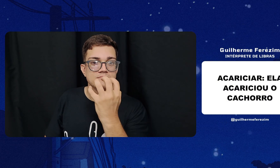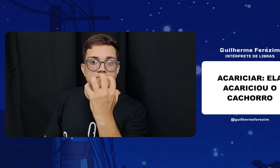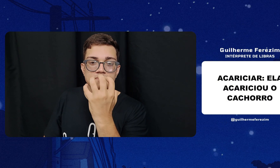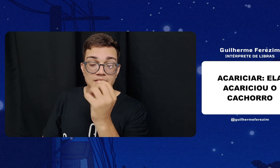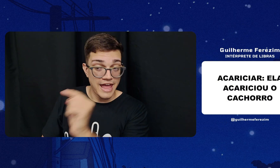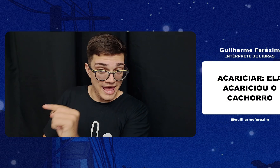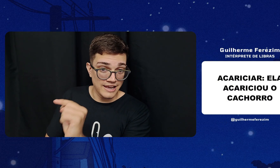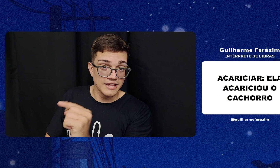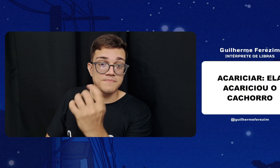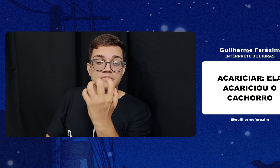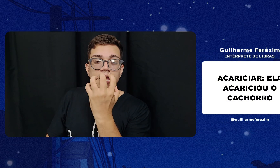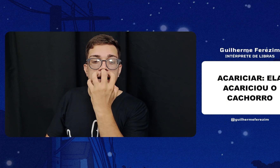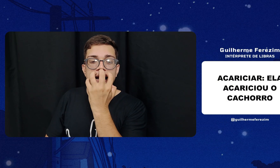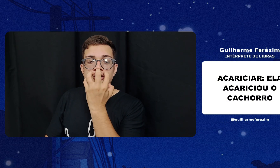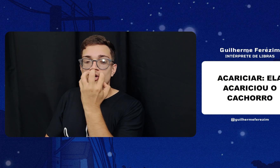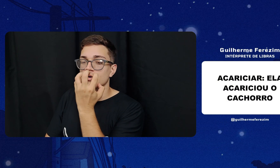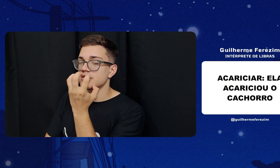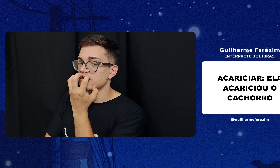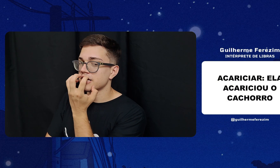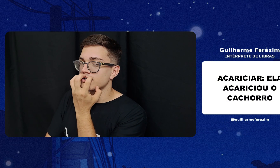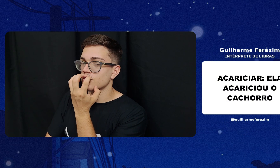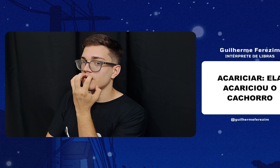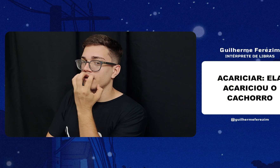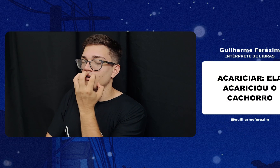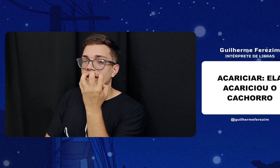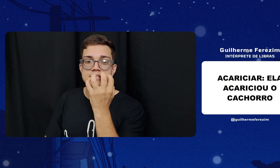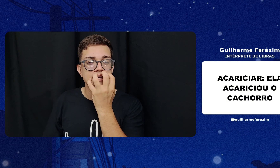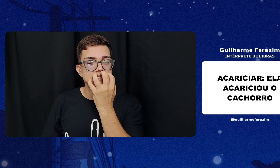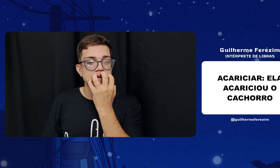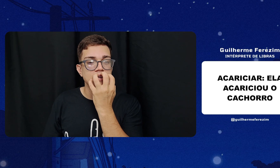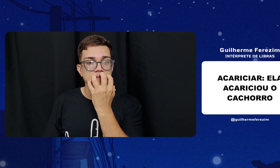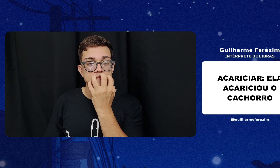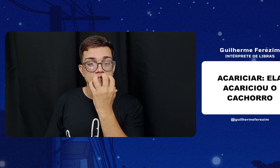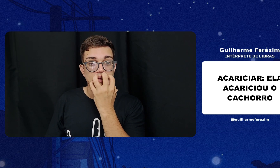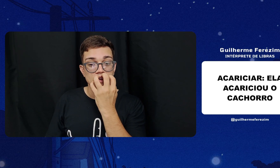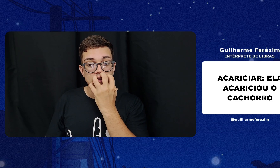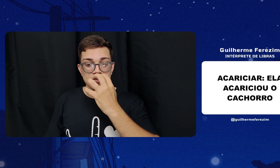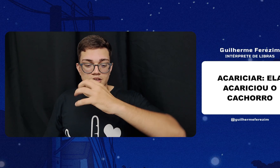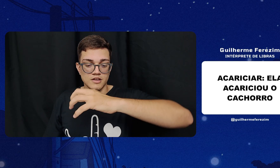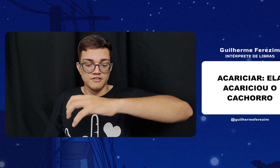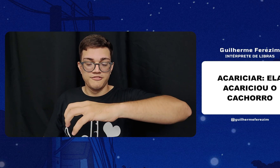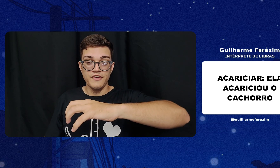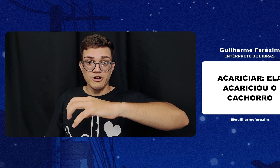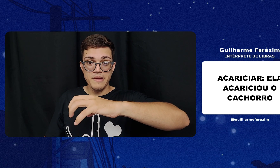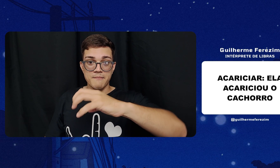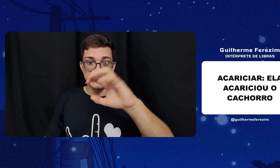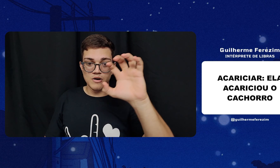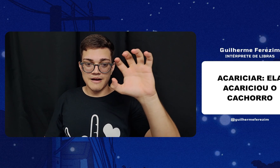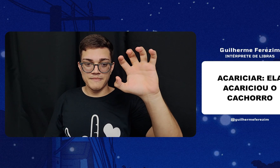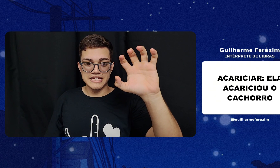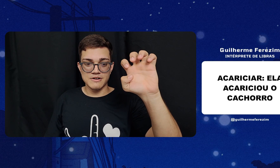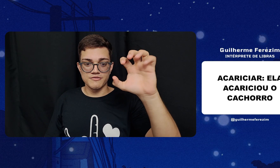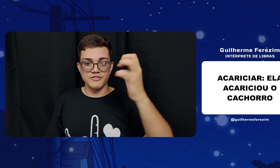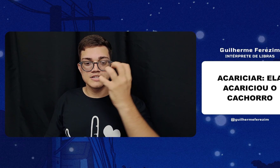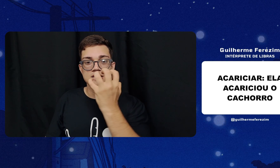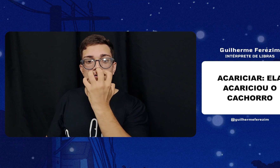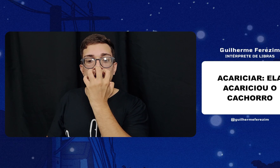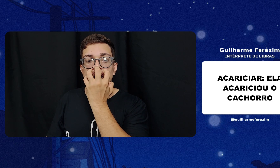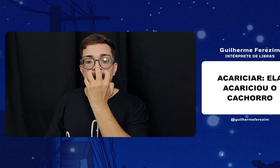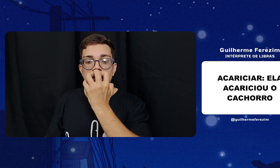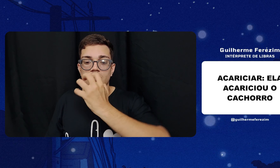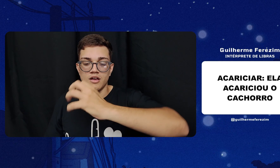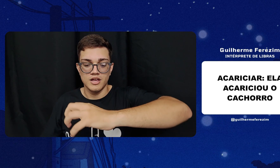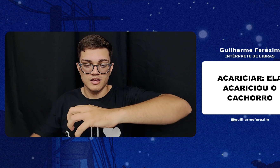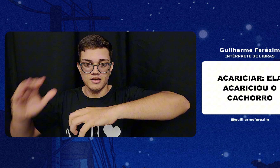fiz. Ela, cachorro, sinal de cachorro, quem não conhece é esse aqui. Viro minha mão, a mesma configuração,